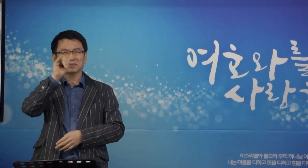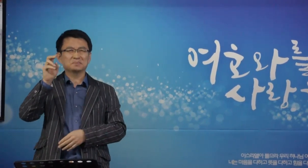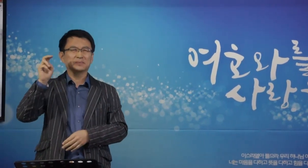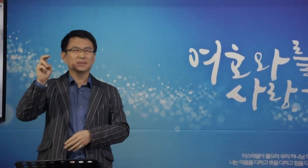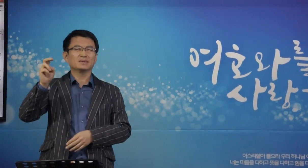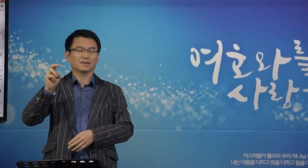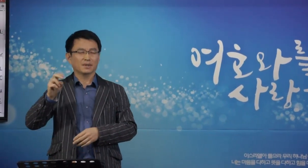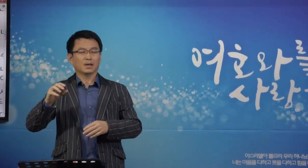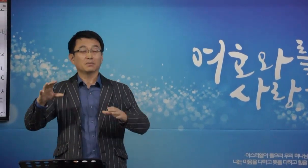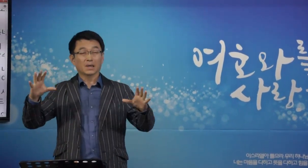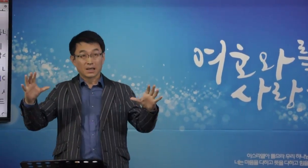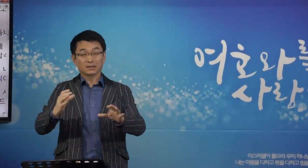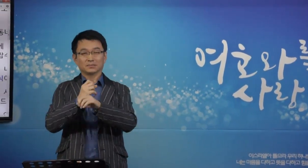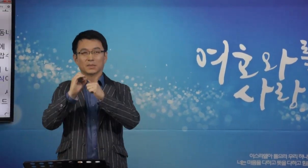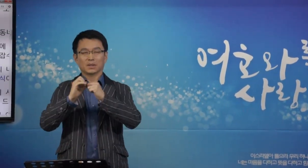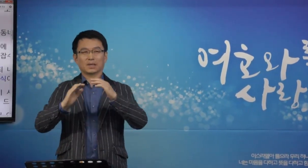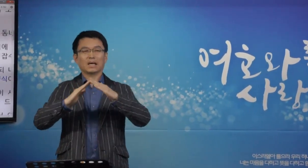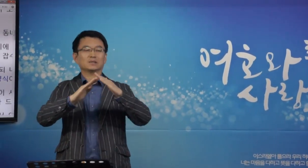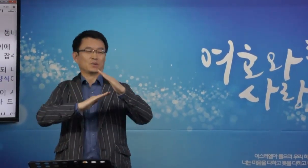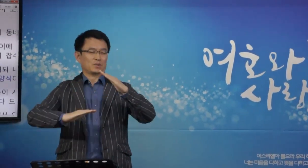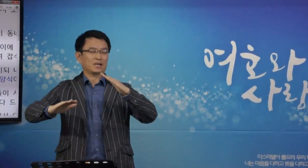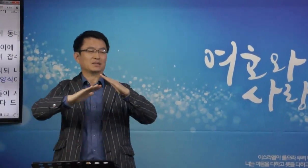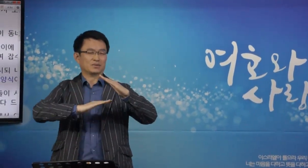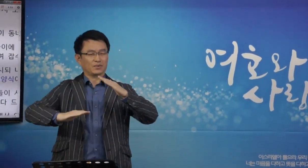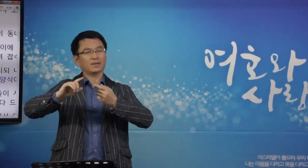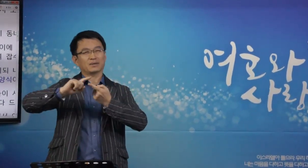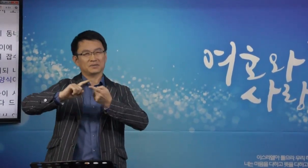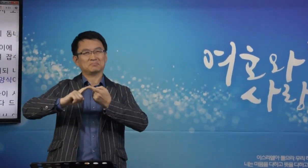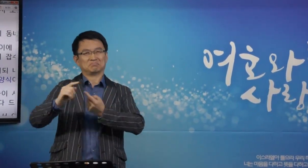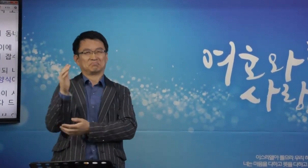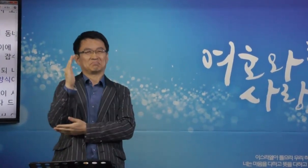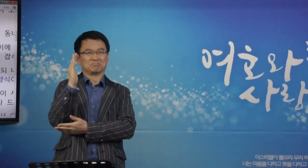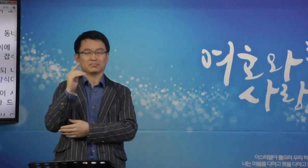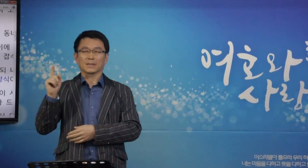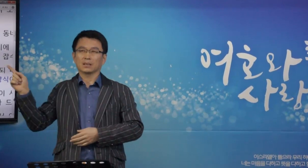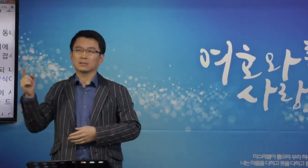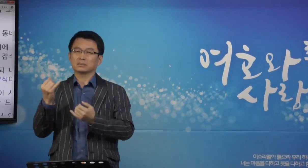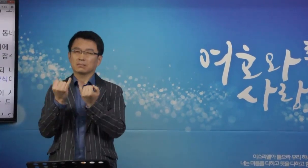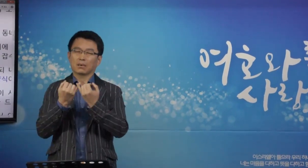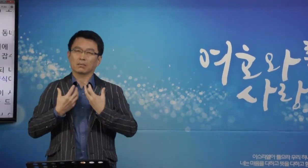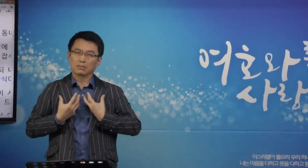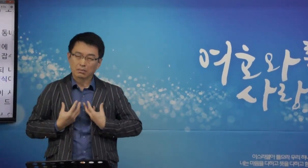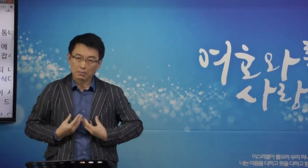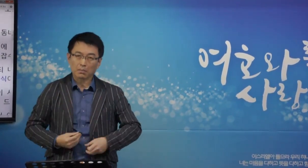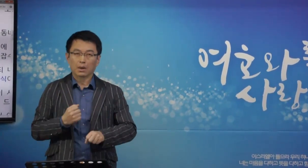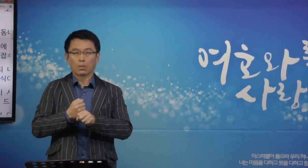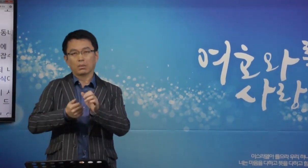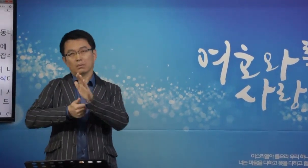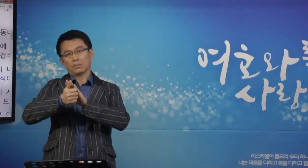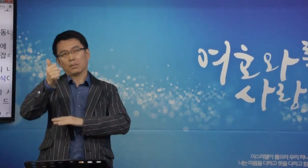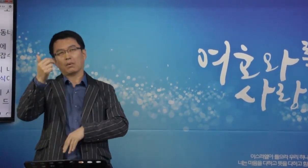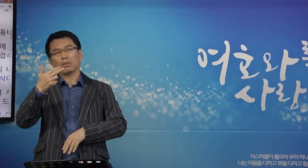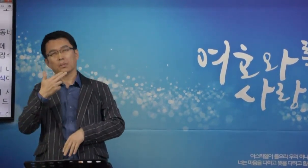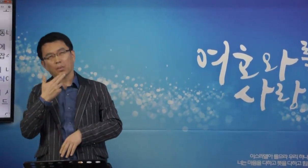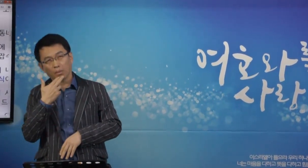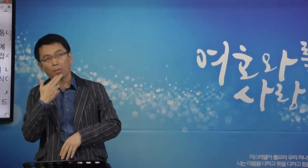문제에 대해서 여러 가지 가정 문제를 이 말씀을 통해서 비유를 하고 절망 가운데